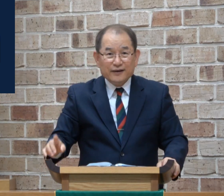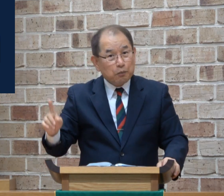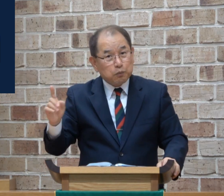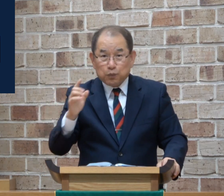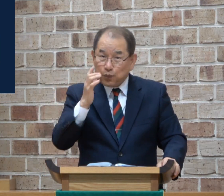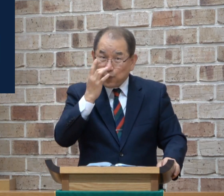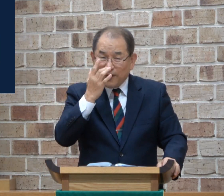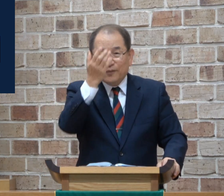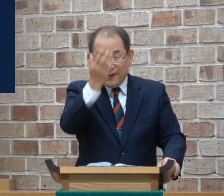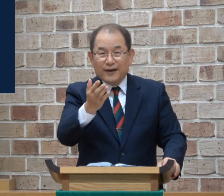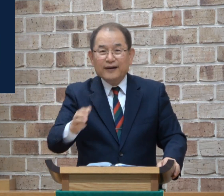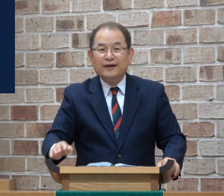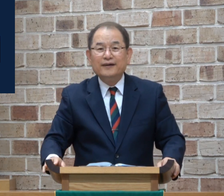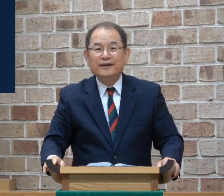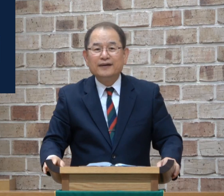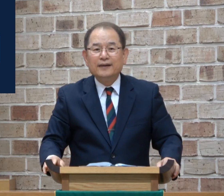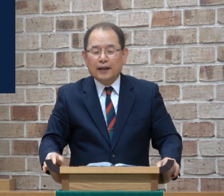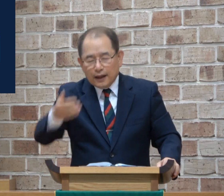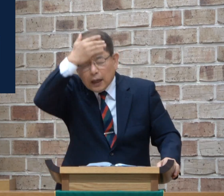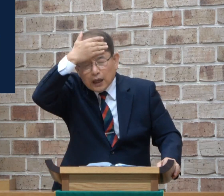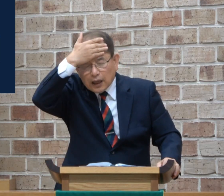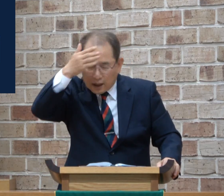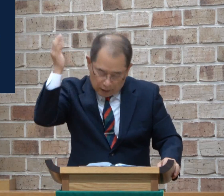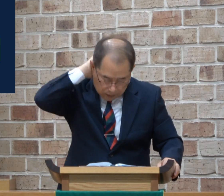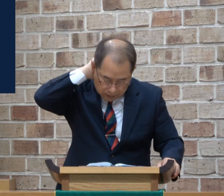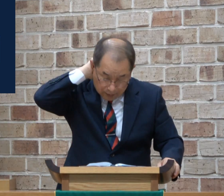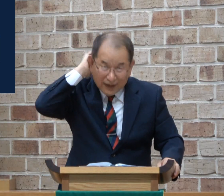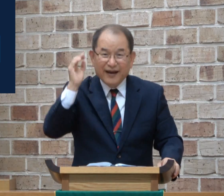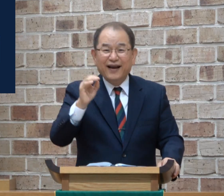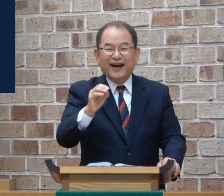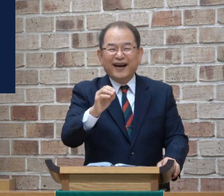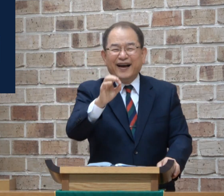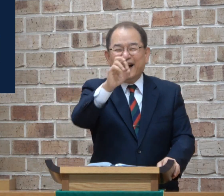맙소사, 오 마이 갓을 줄인 것입니다.